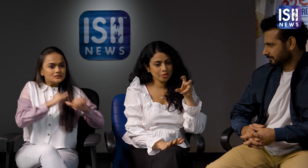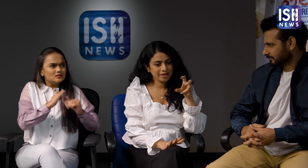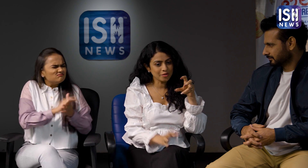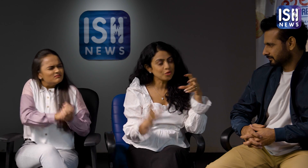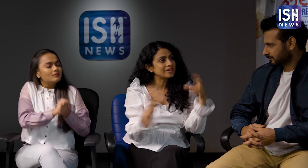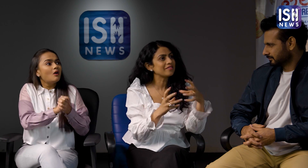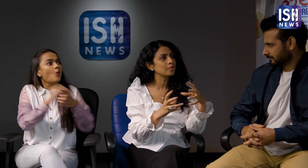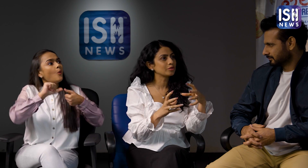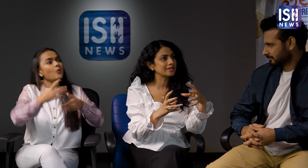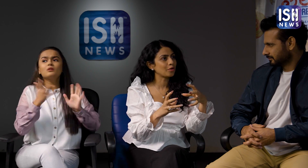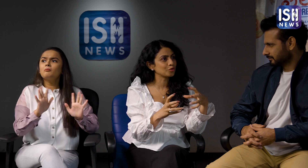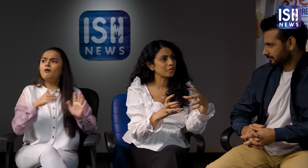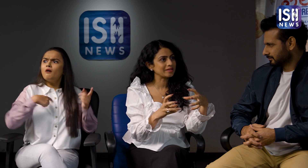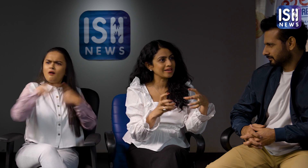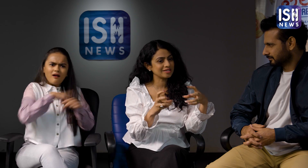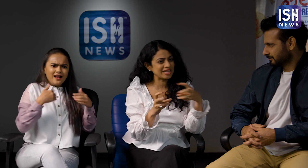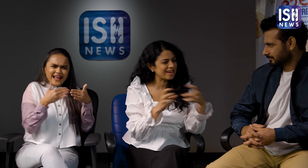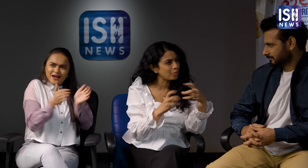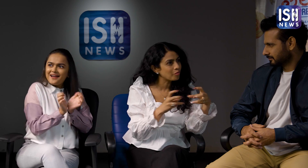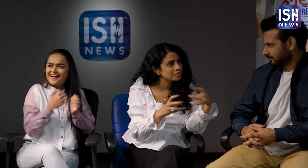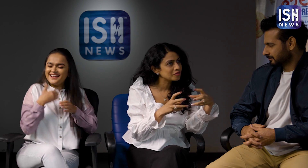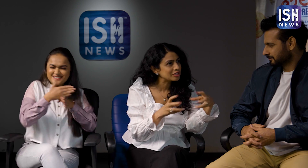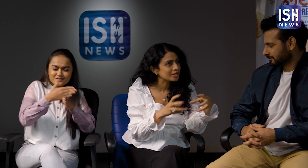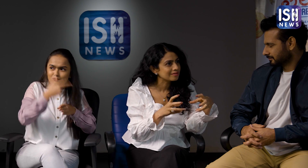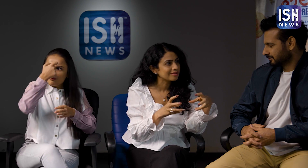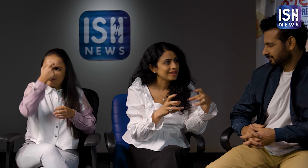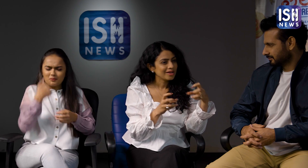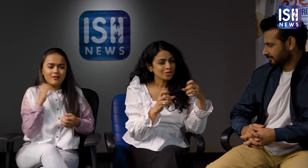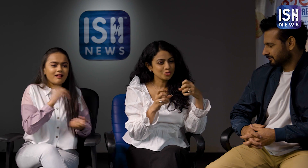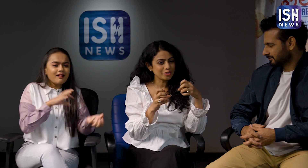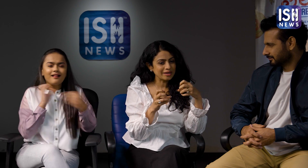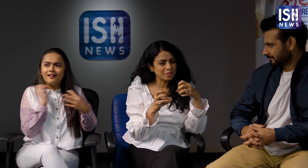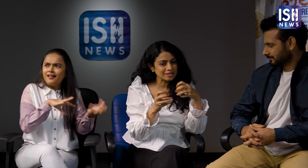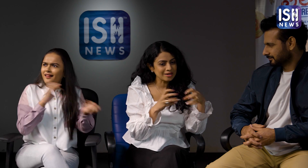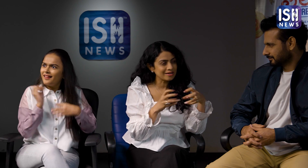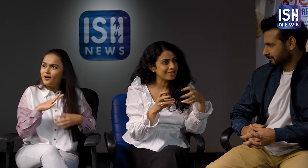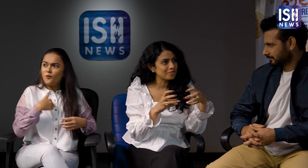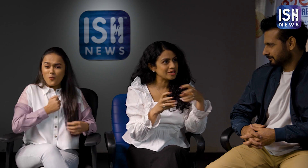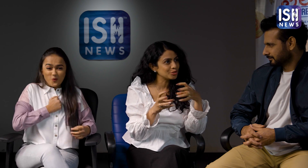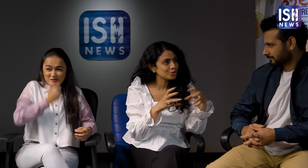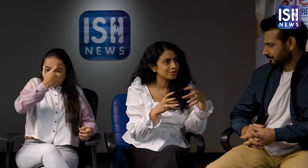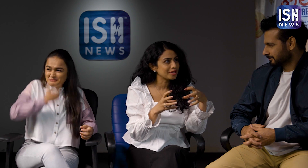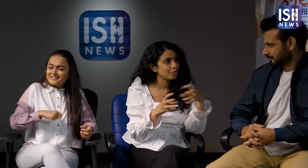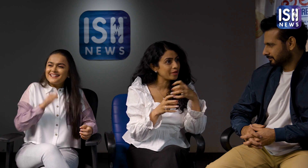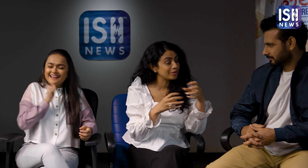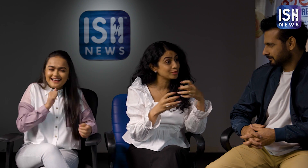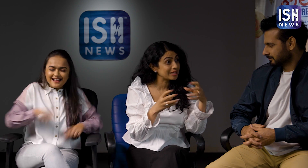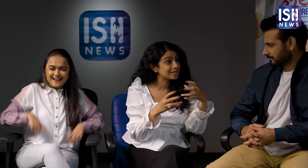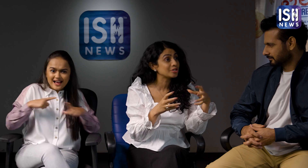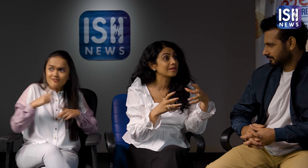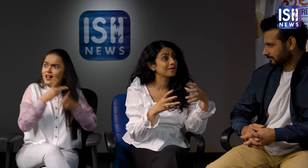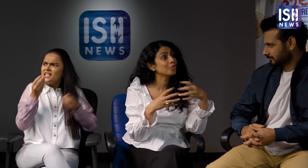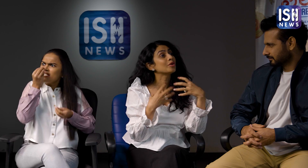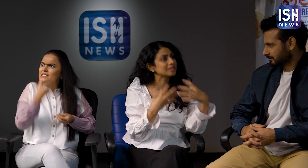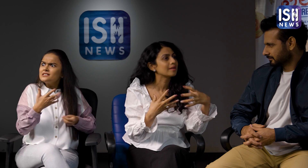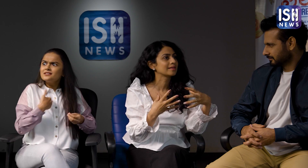एंड दे हैव एक कम्युनिटी वाइब होती है औरतों में। दे शेयर प्रॉब्लम्स विद ईच अदर, जो उनकी पर्सनल लाइफ में इश्यूज होते हैं वो एक